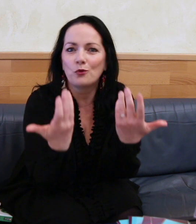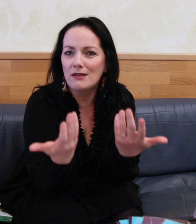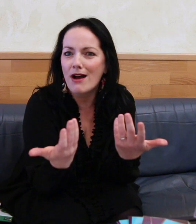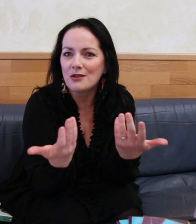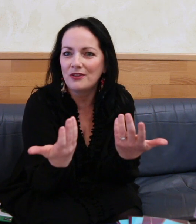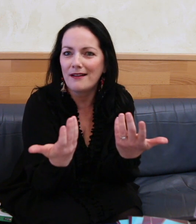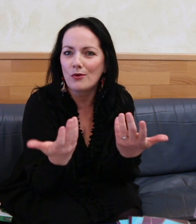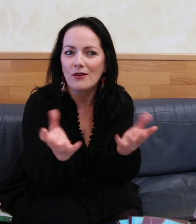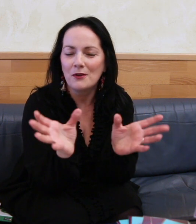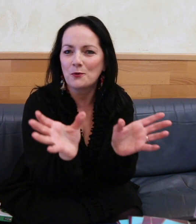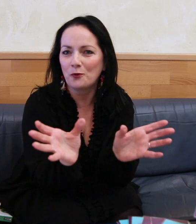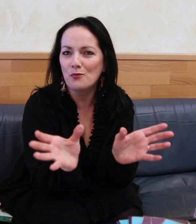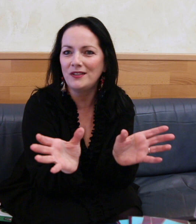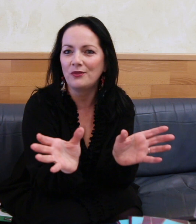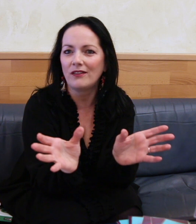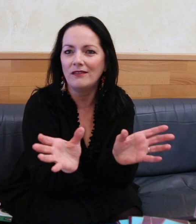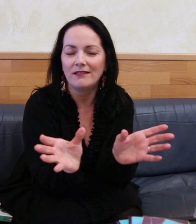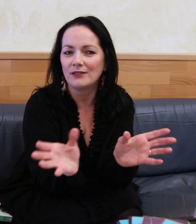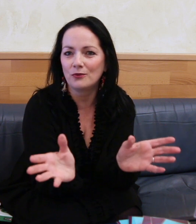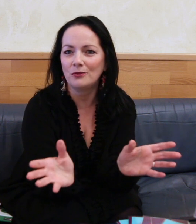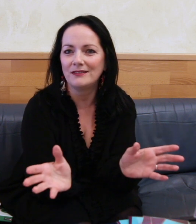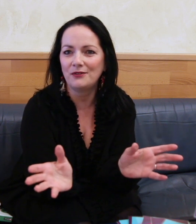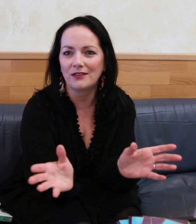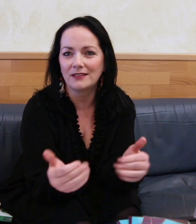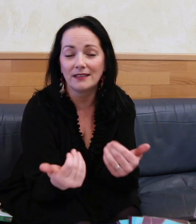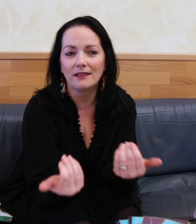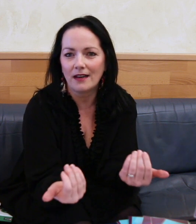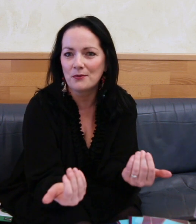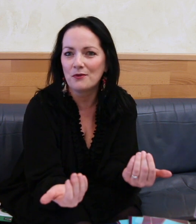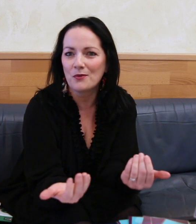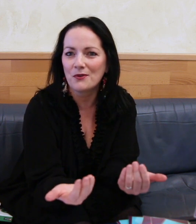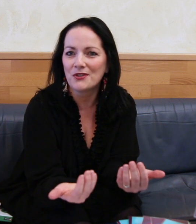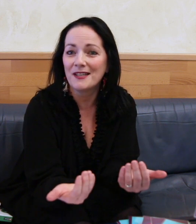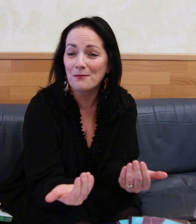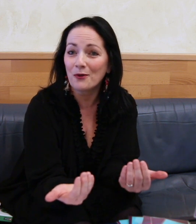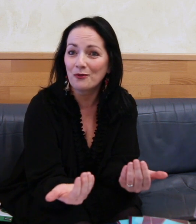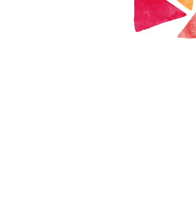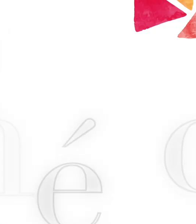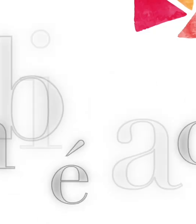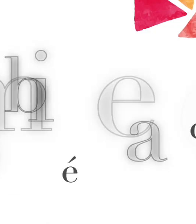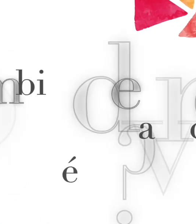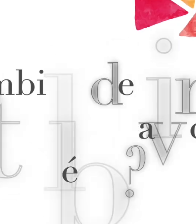une image finalement sur 2 mots différents dans 2 langues différentes. C'est absolument génial pour l'enfant.